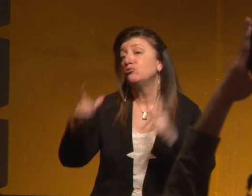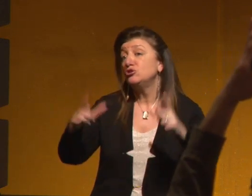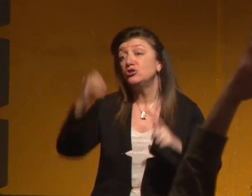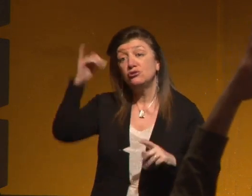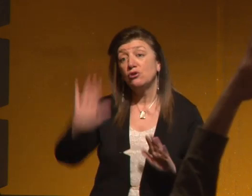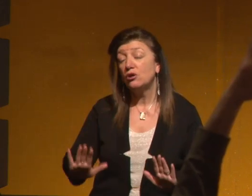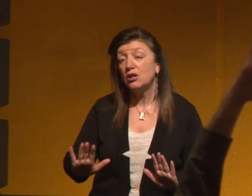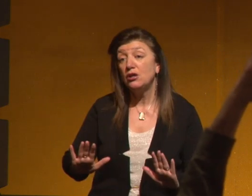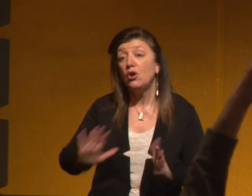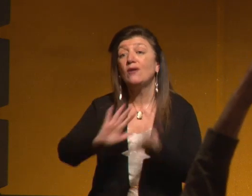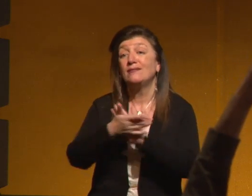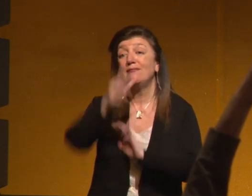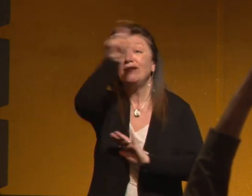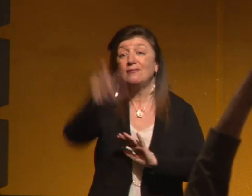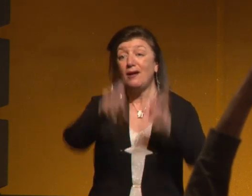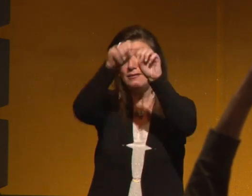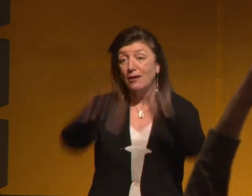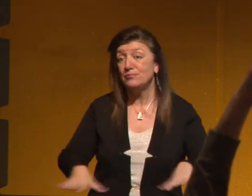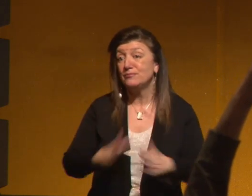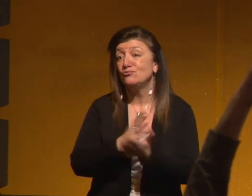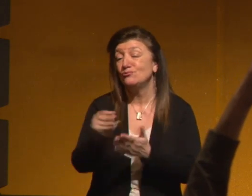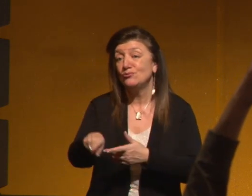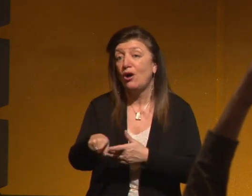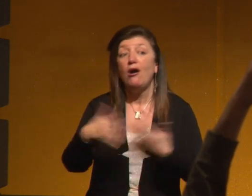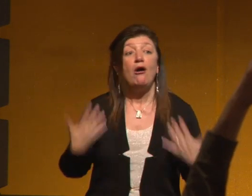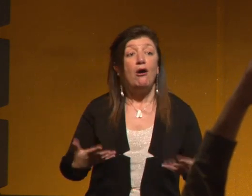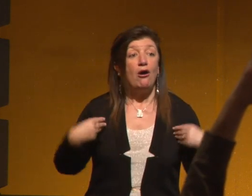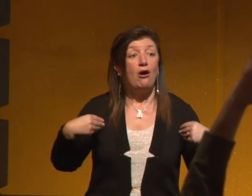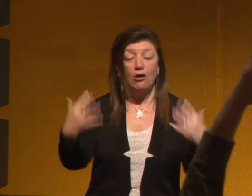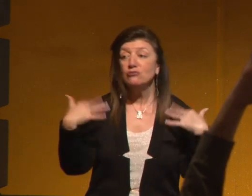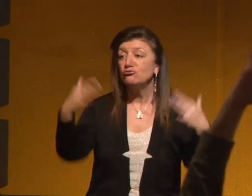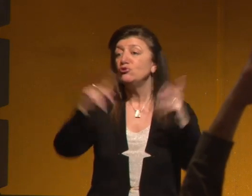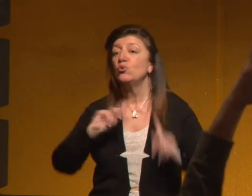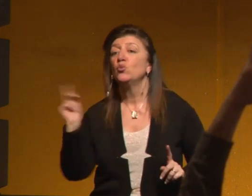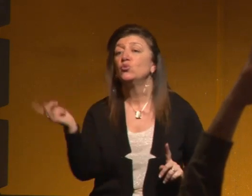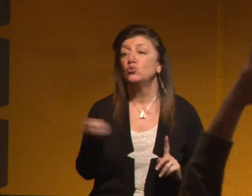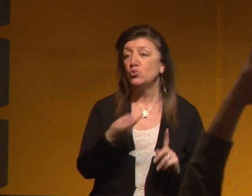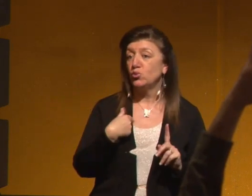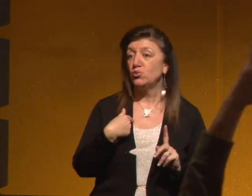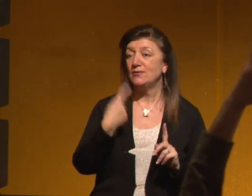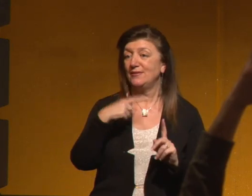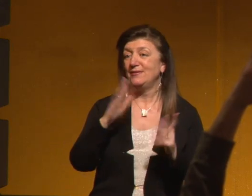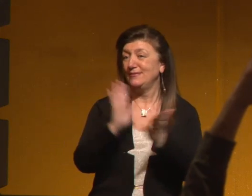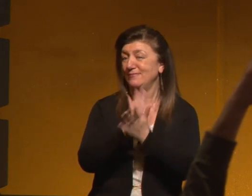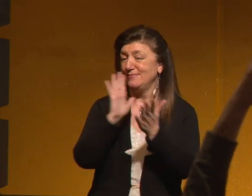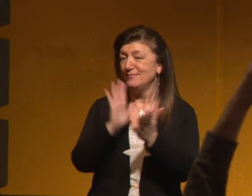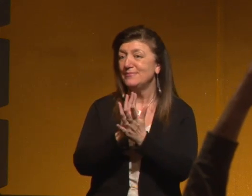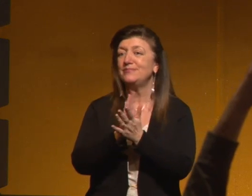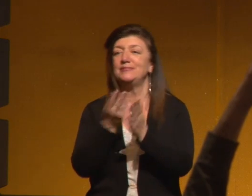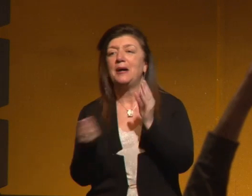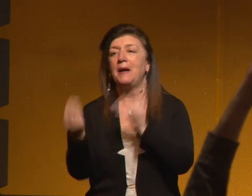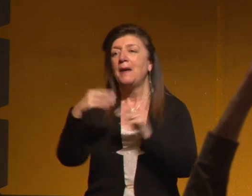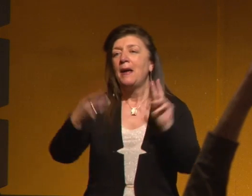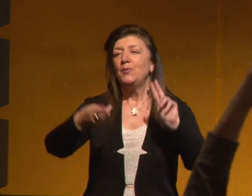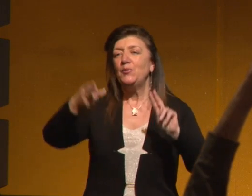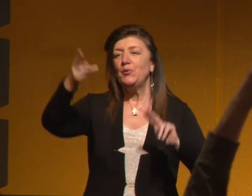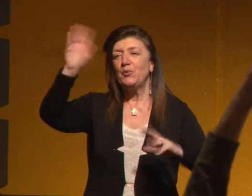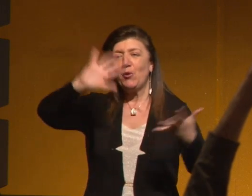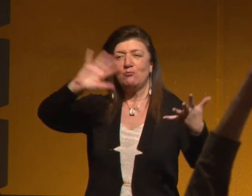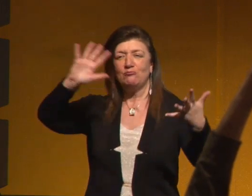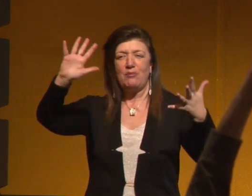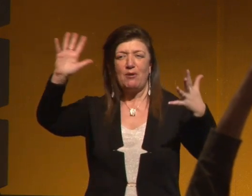parte di questa nazione oggi siamo qui tutti a presentare una kermesse rinnovata più vitale vivace che si rivolge anche